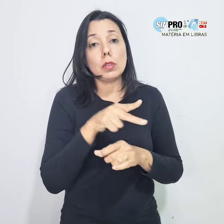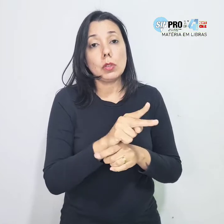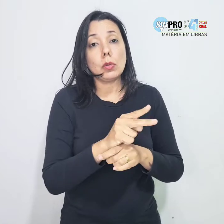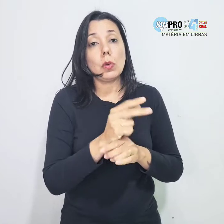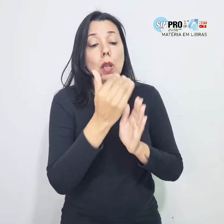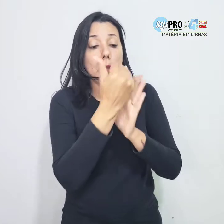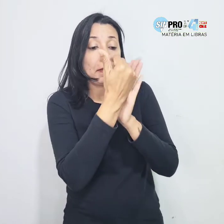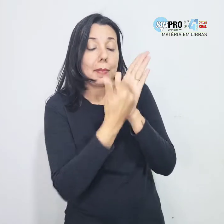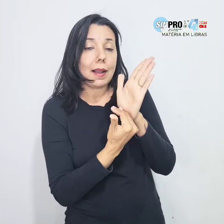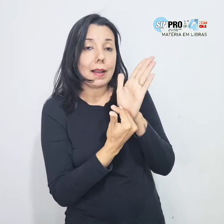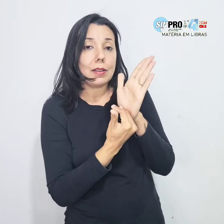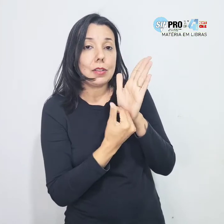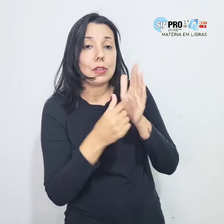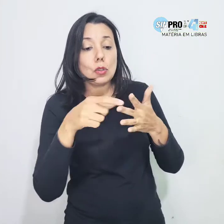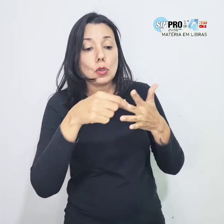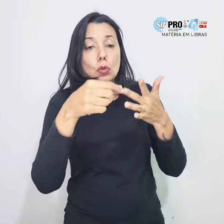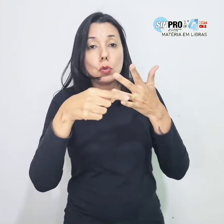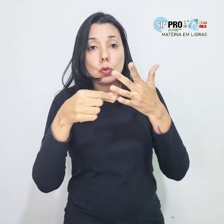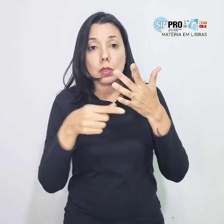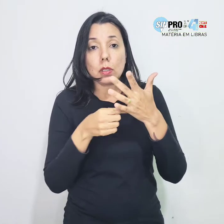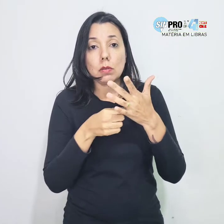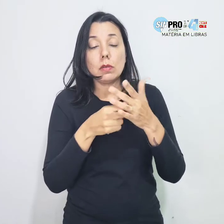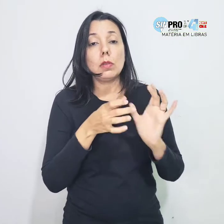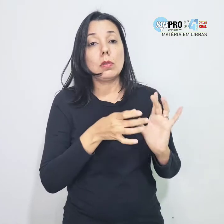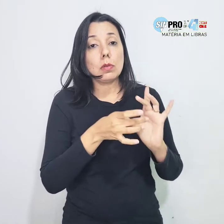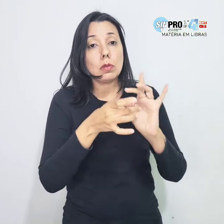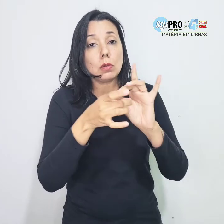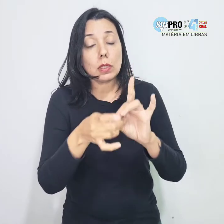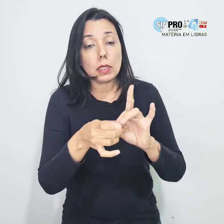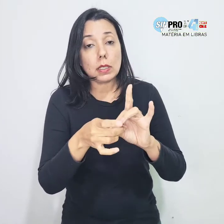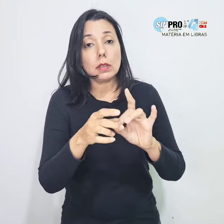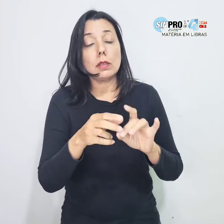baixo nível no contexto de uma resposta eficaz à pandemia.